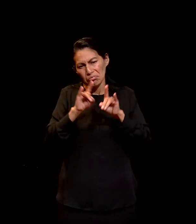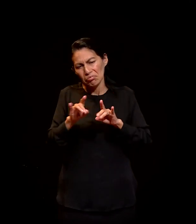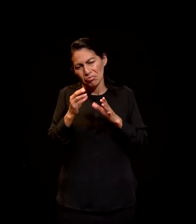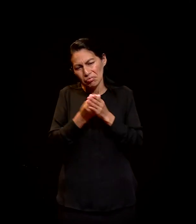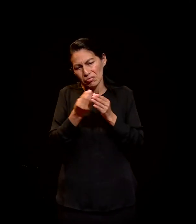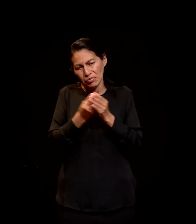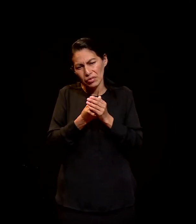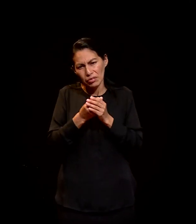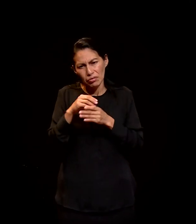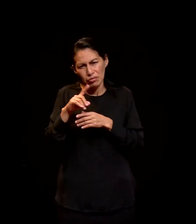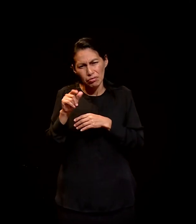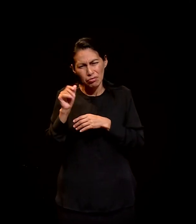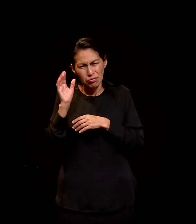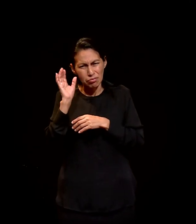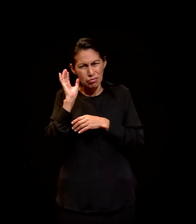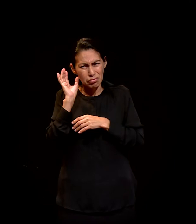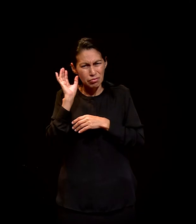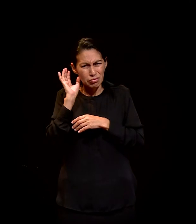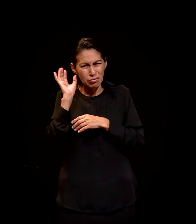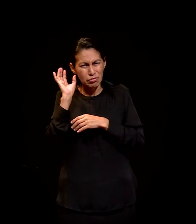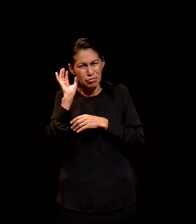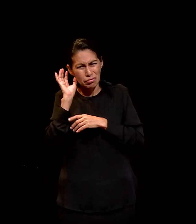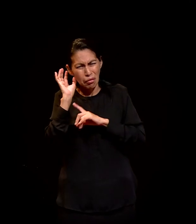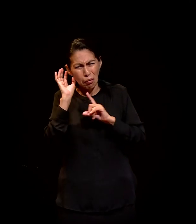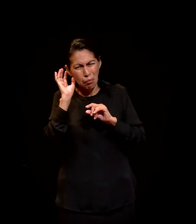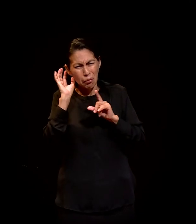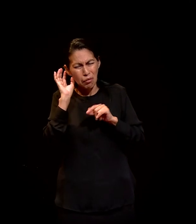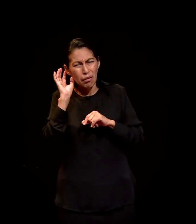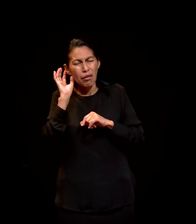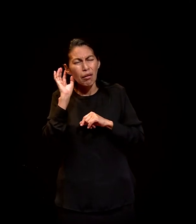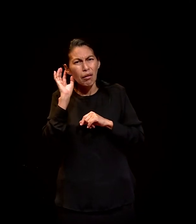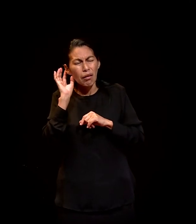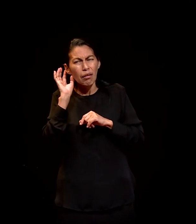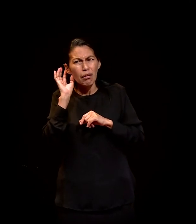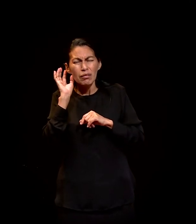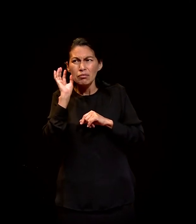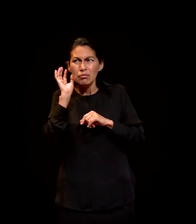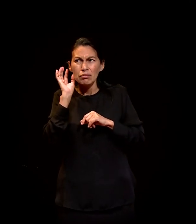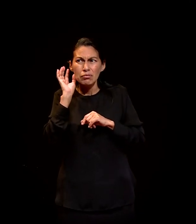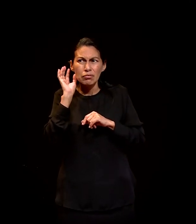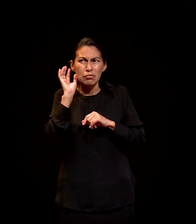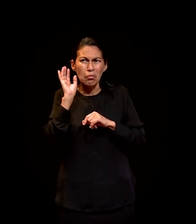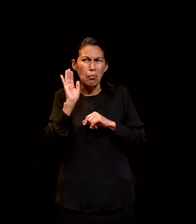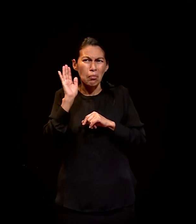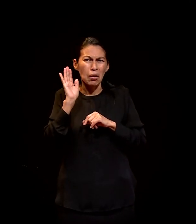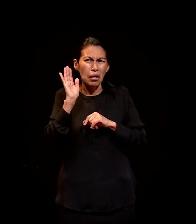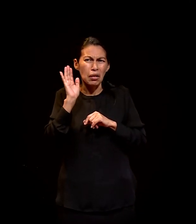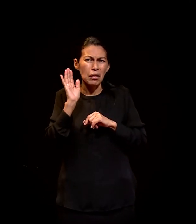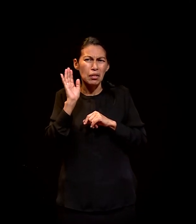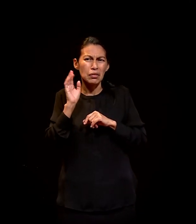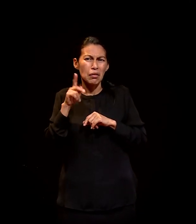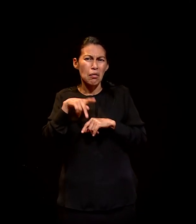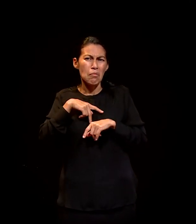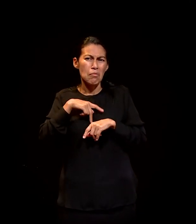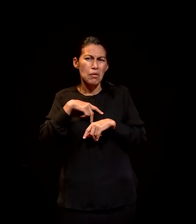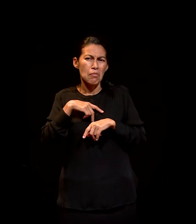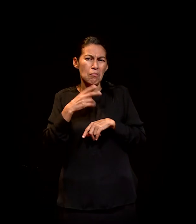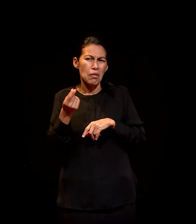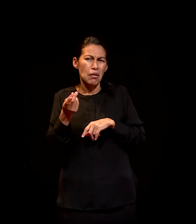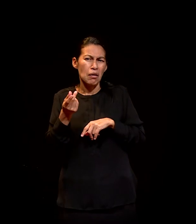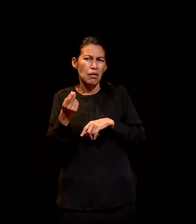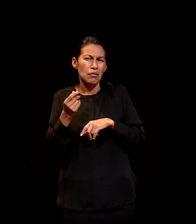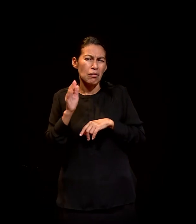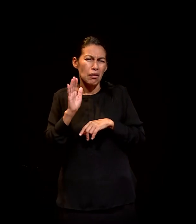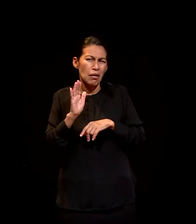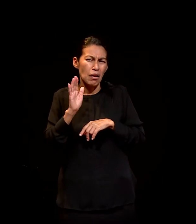desaparecían a los de mi gran danés a los lados